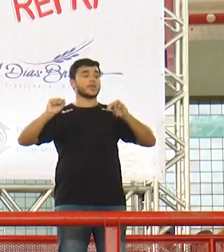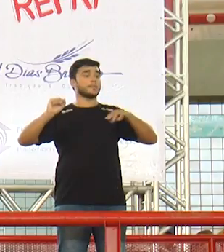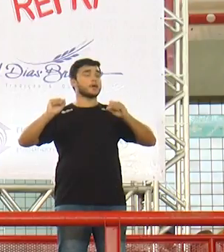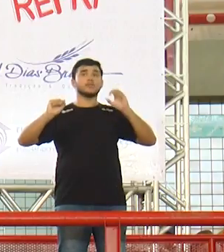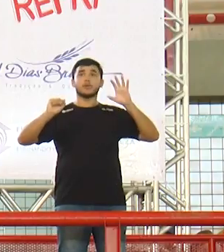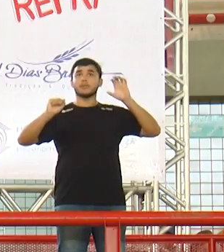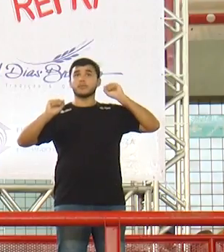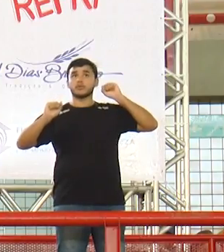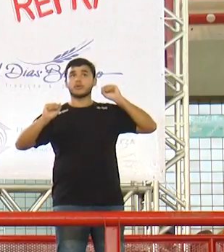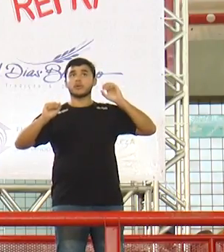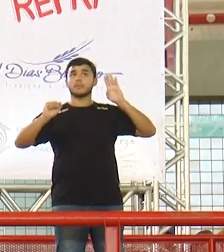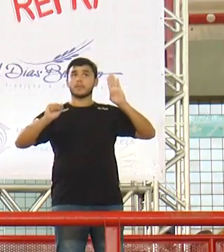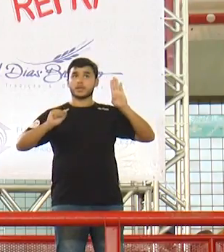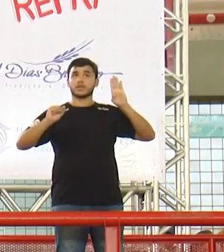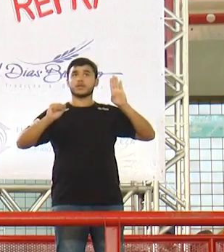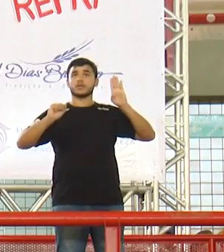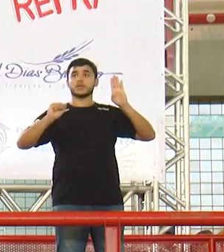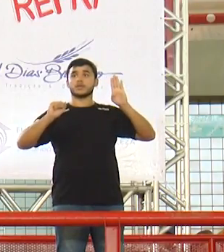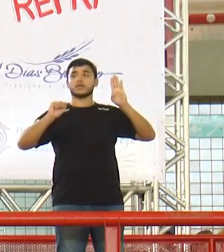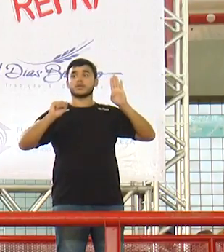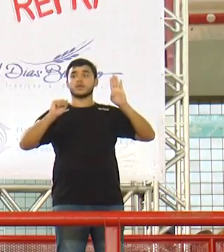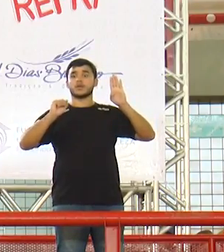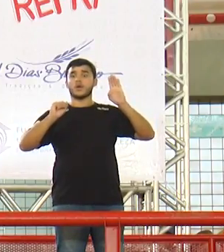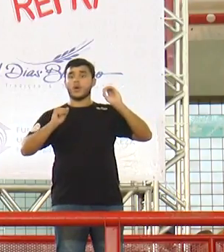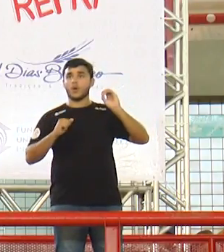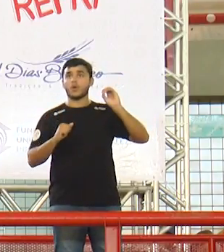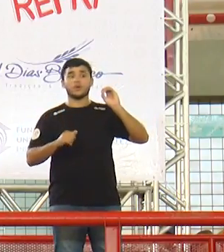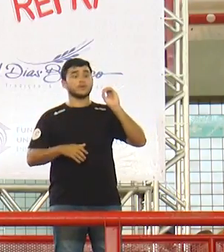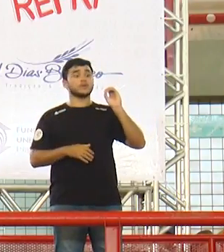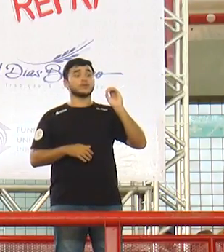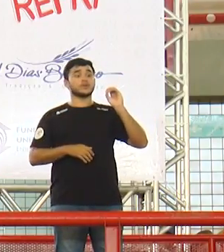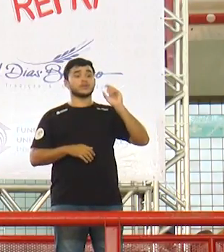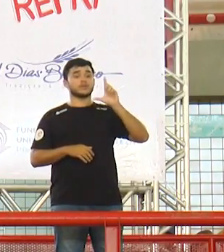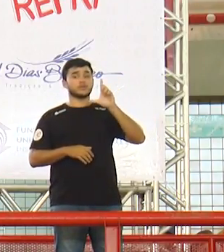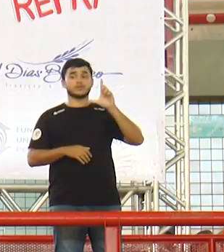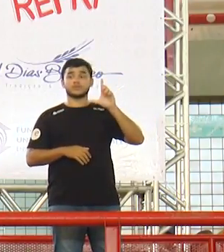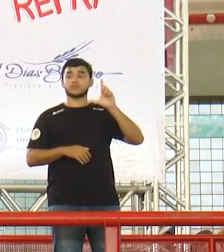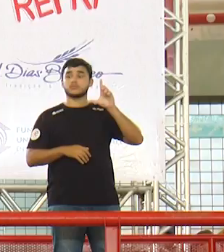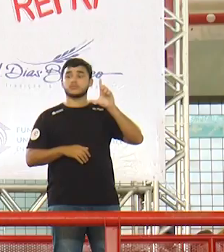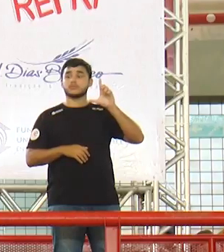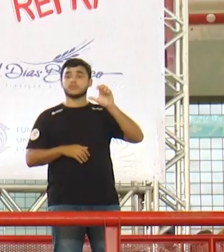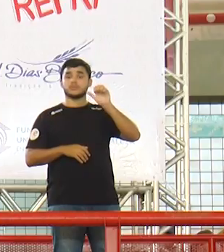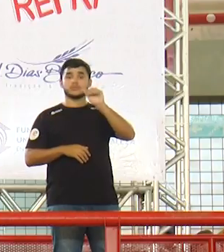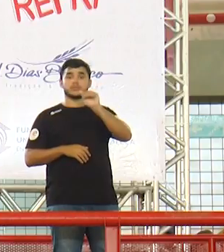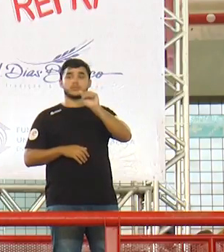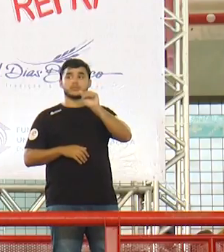aí? B, O, L,